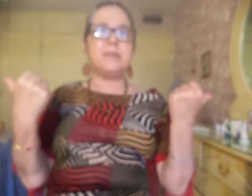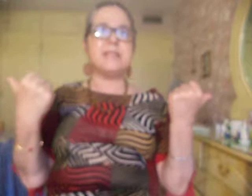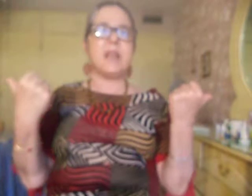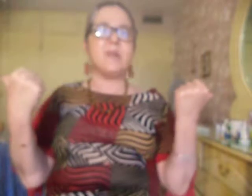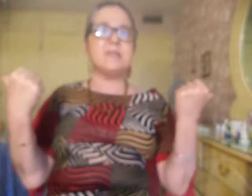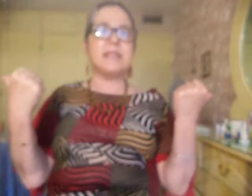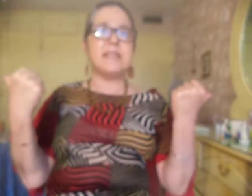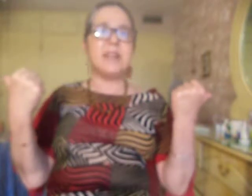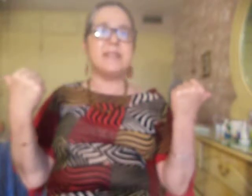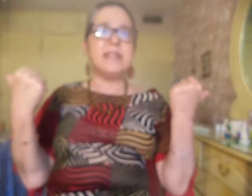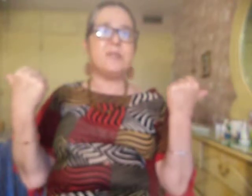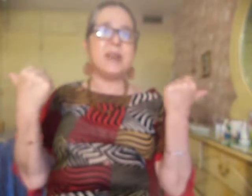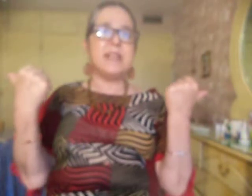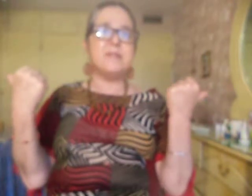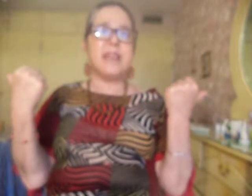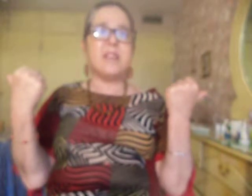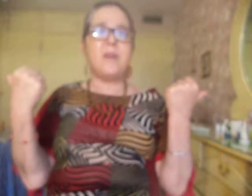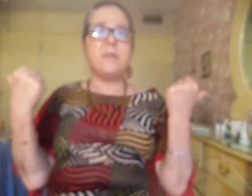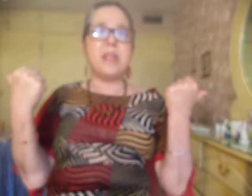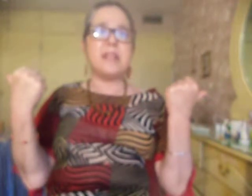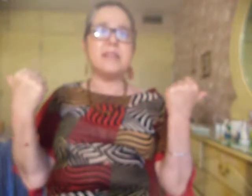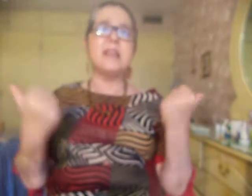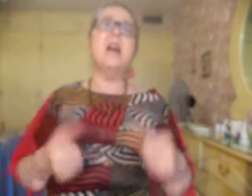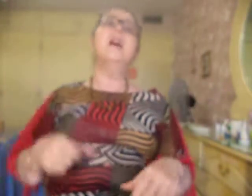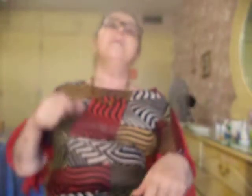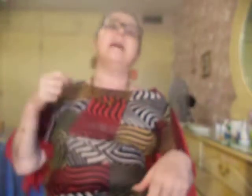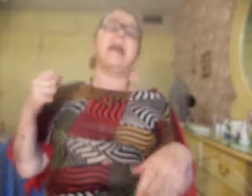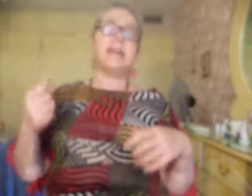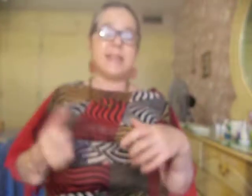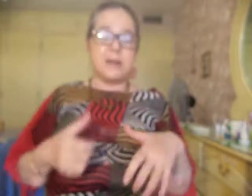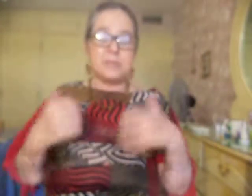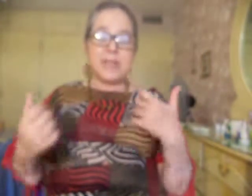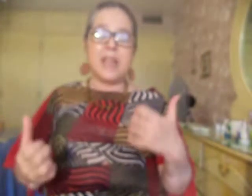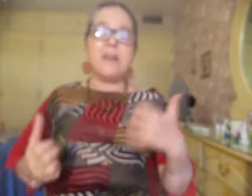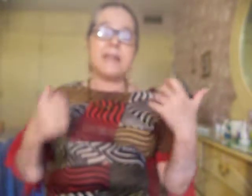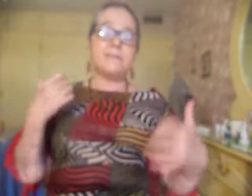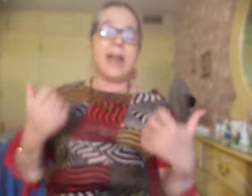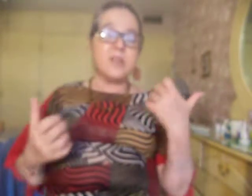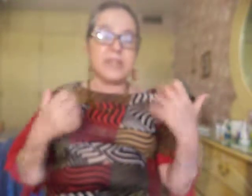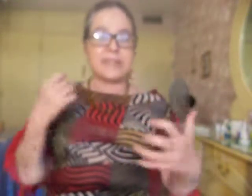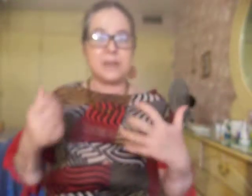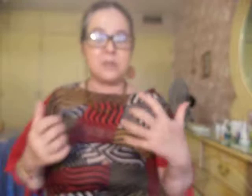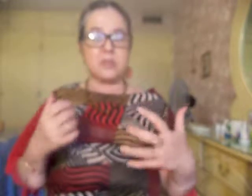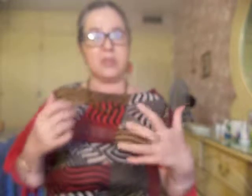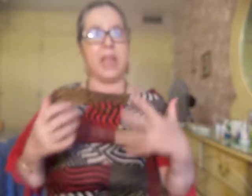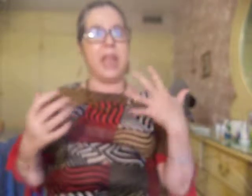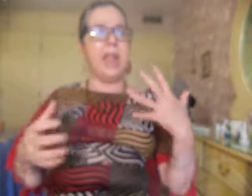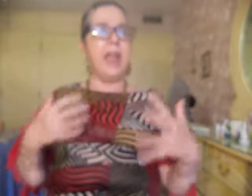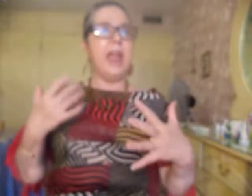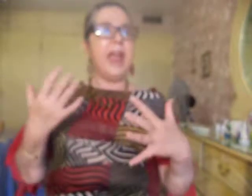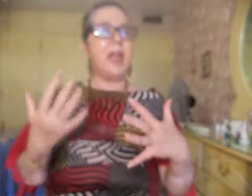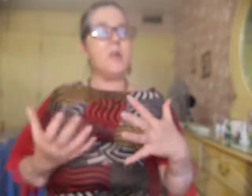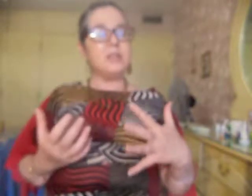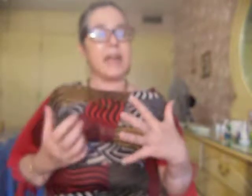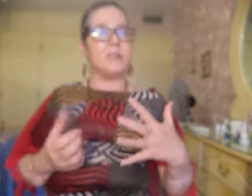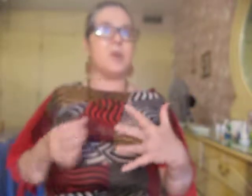que conozcas a través de tus redes sociales favoritas, para que seamos cada vez más los que estemos en contacto con